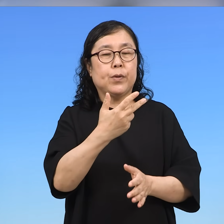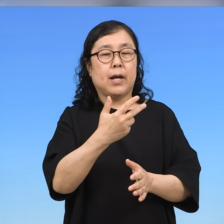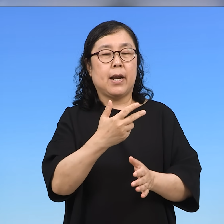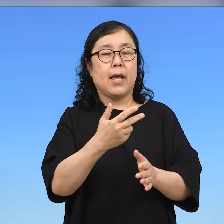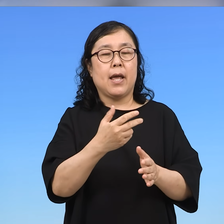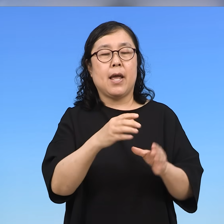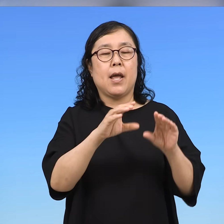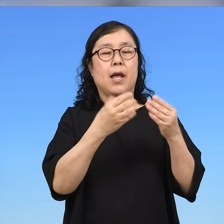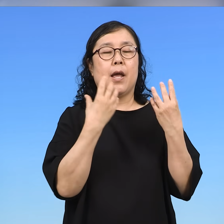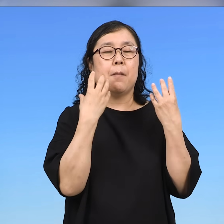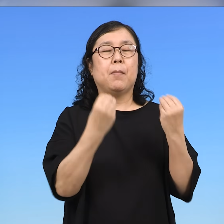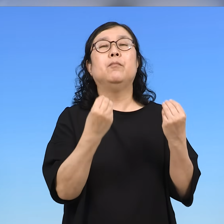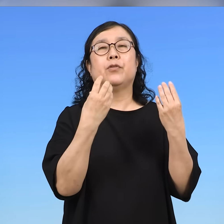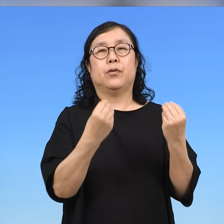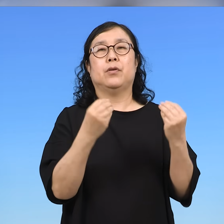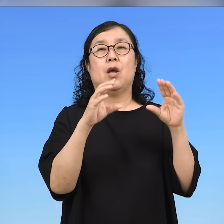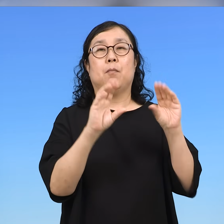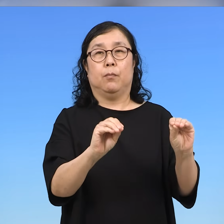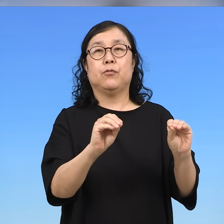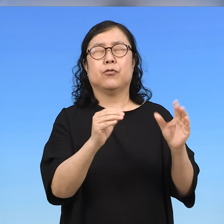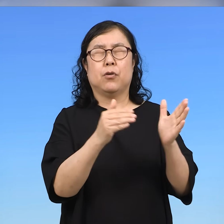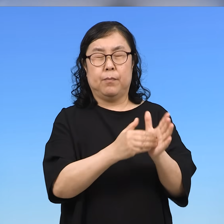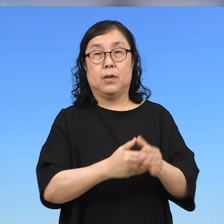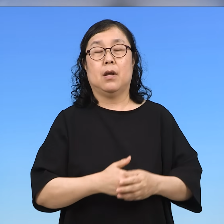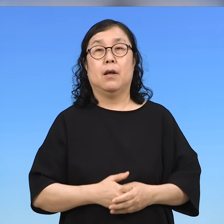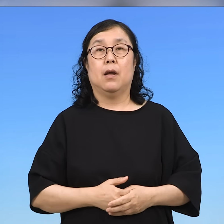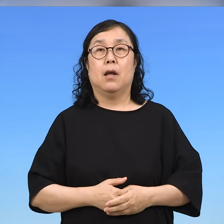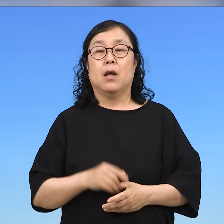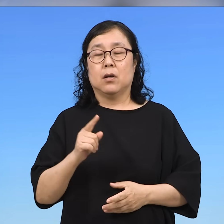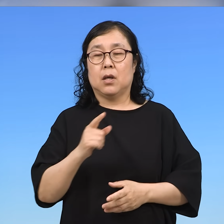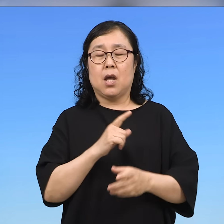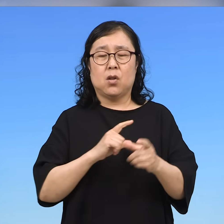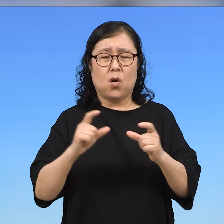소리예요. 저게 제일 두렵거든요.